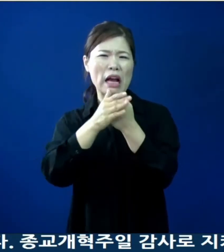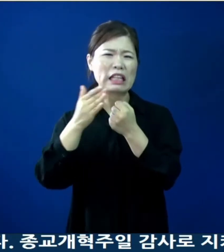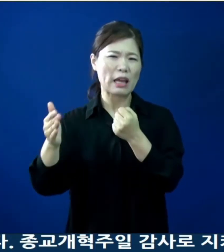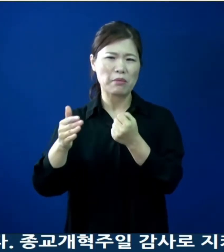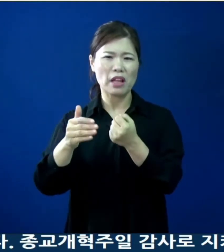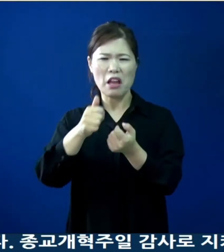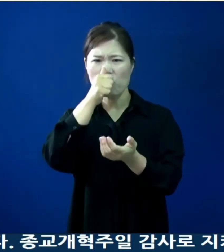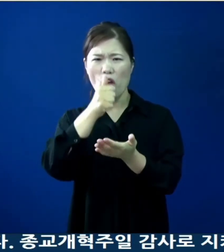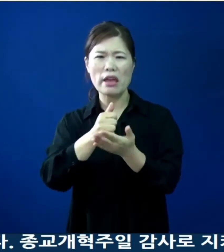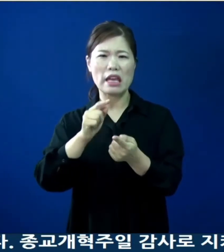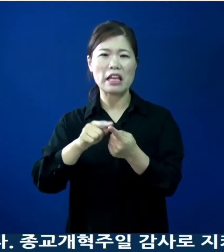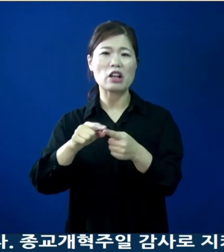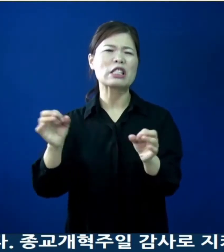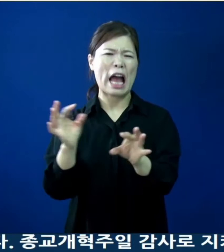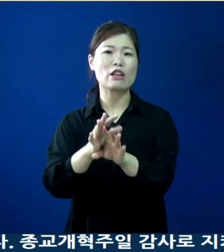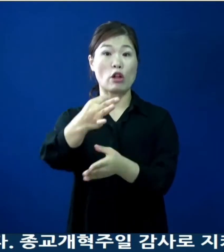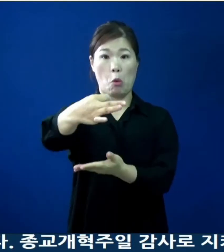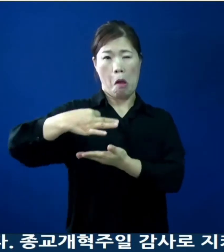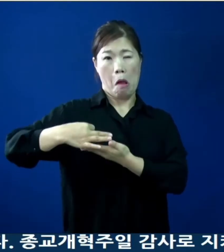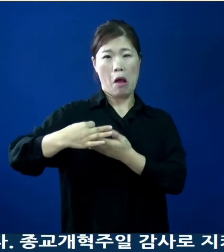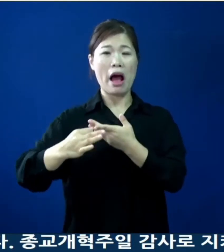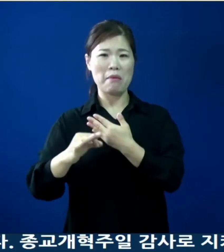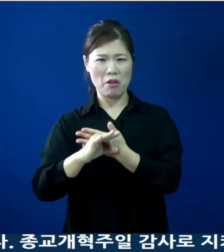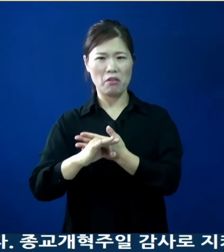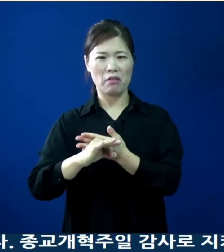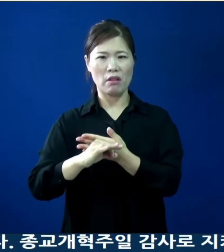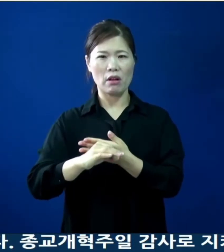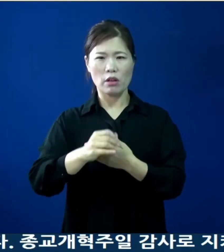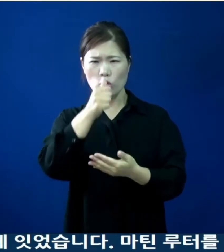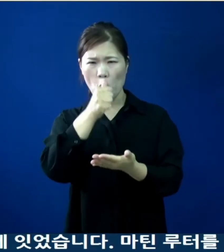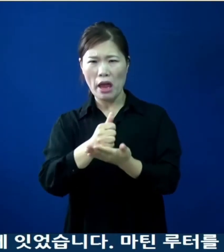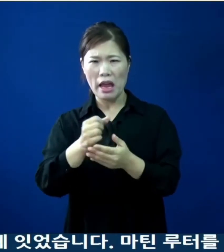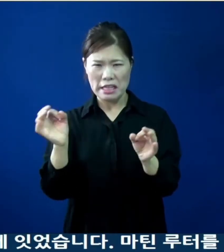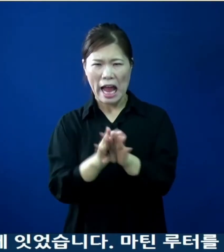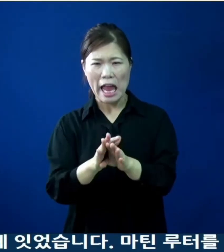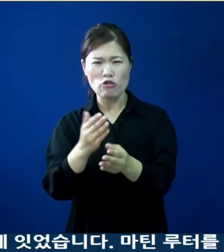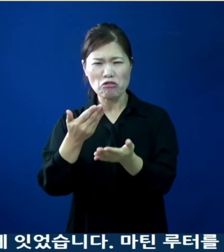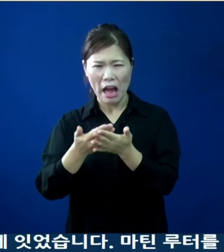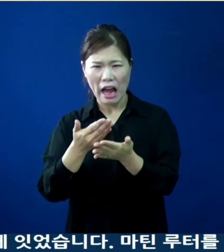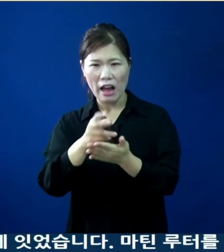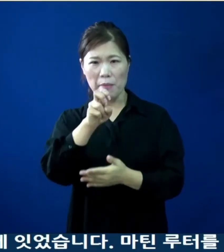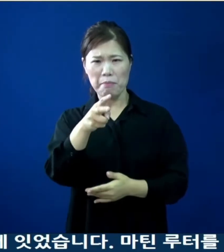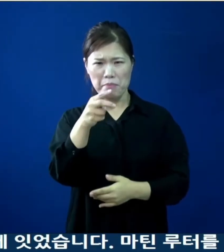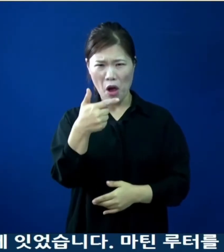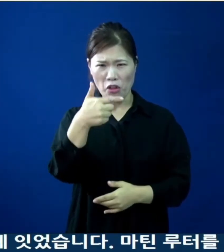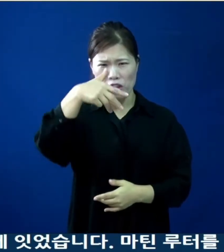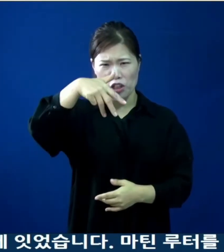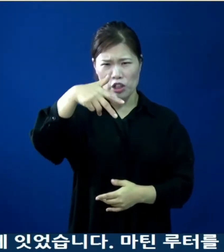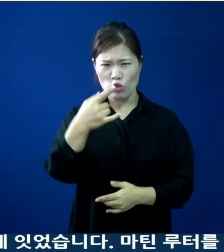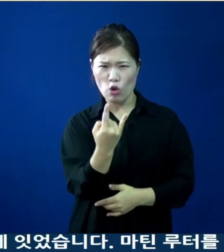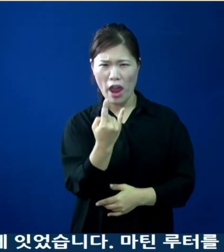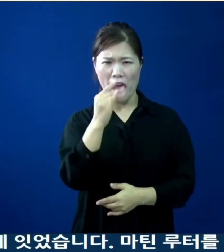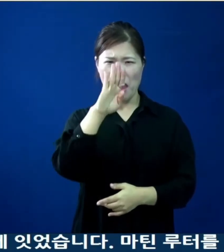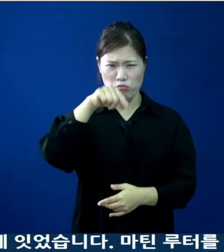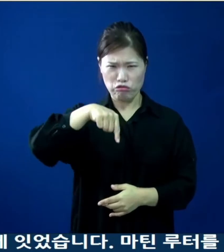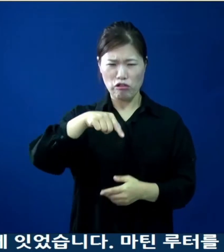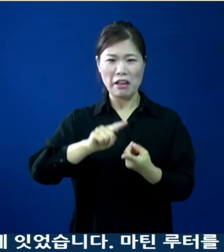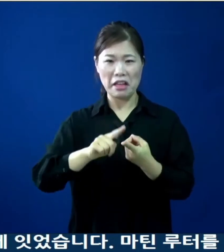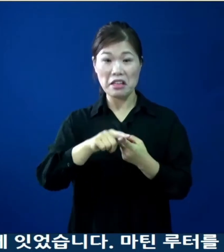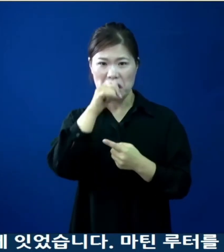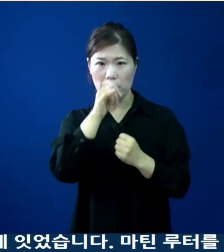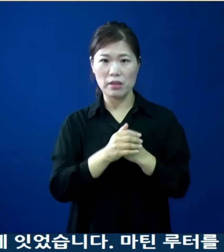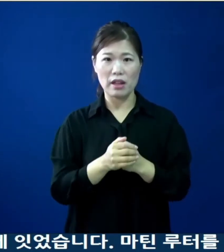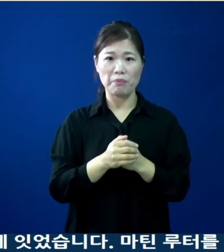큰 성당을 이 로마에다 지으려고 했는데 재정이 부족하니까 면죄부라는 걸 팔았는데, 로마 천주교